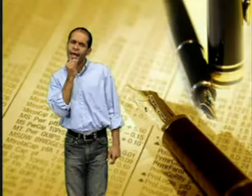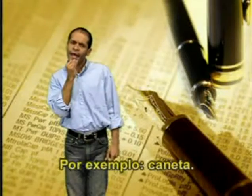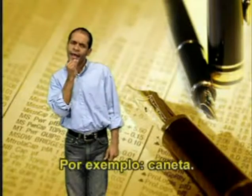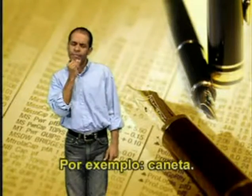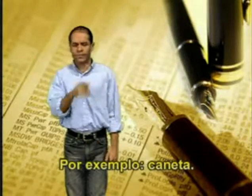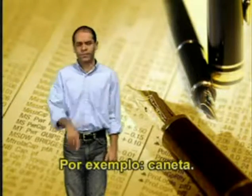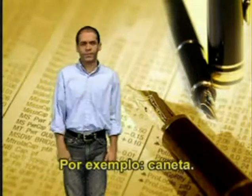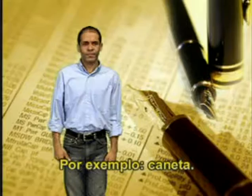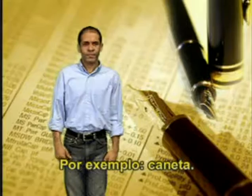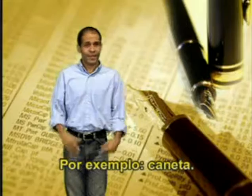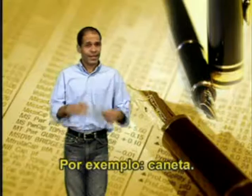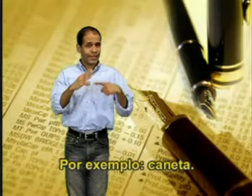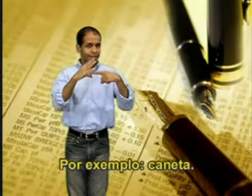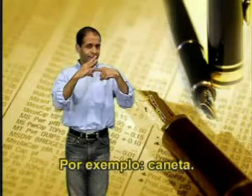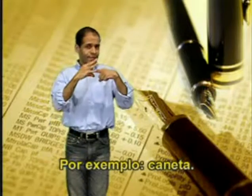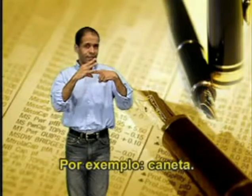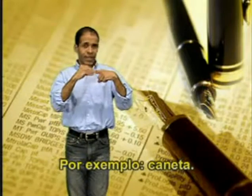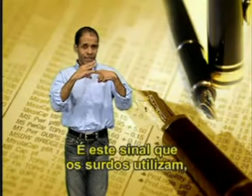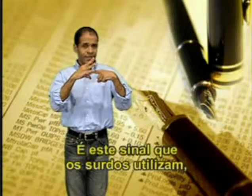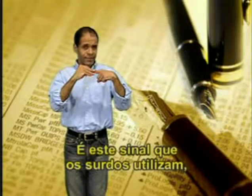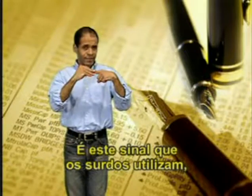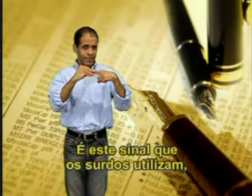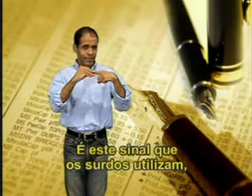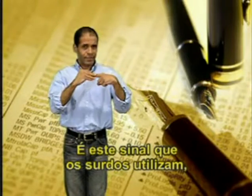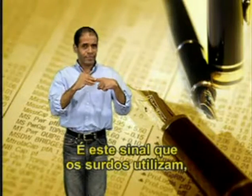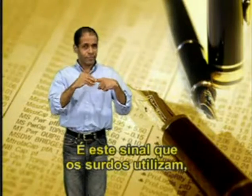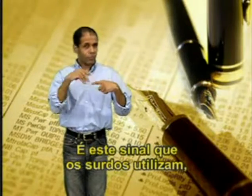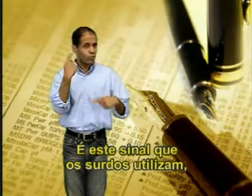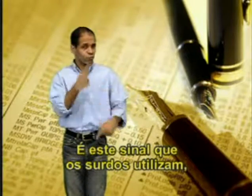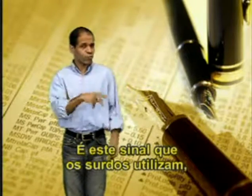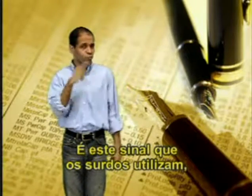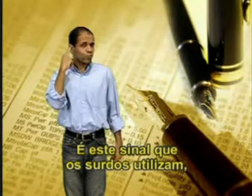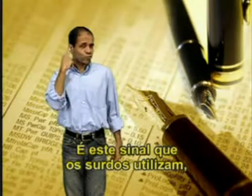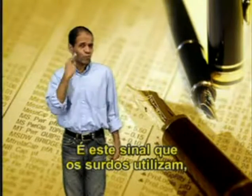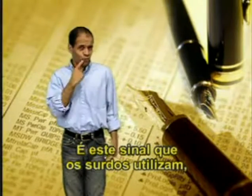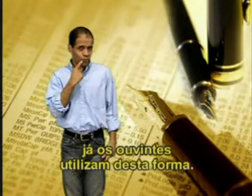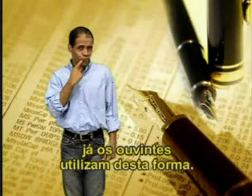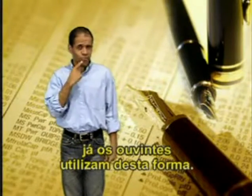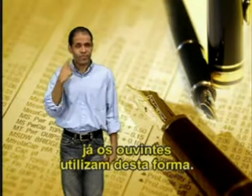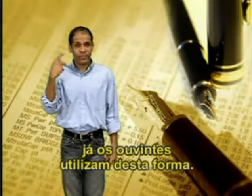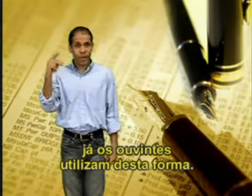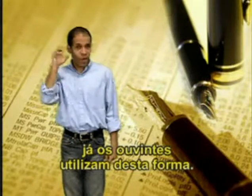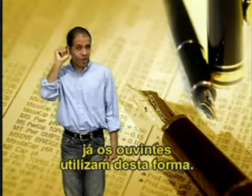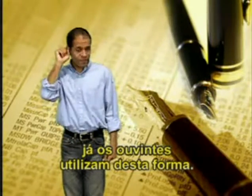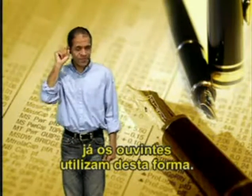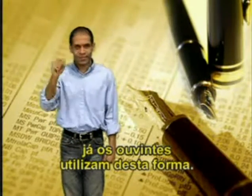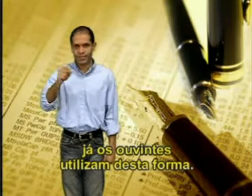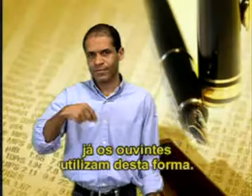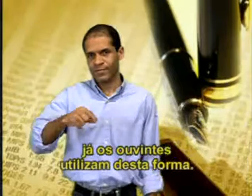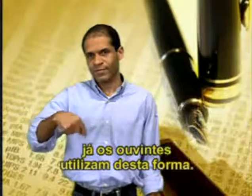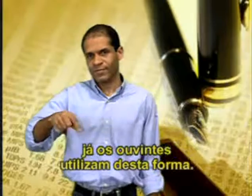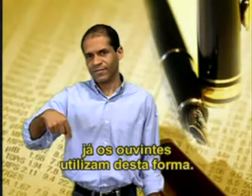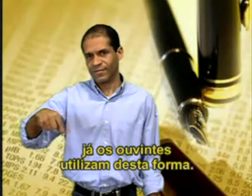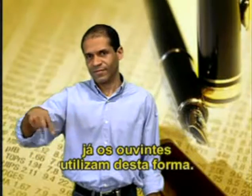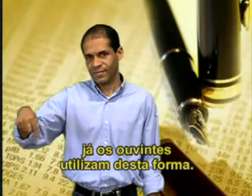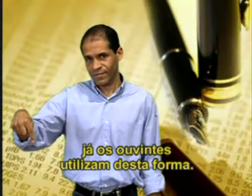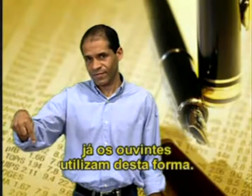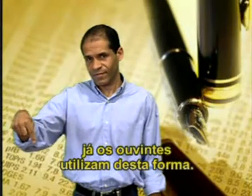Por exemplo, caneta. É este o sinal que os surdos utilizam. Já os ouvintes utilizam desta